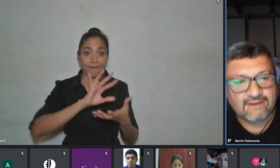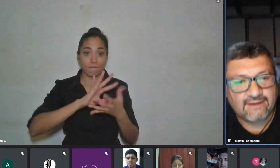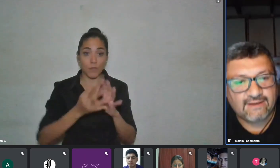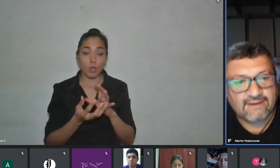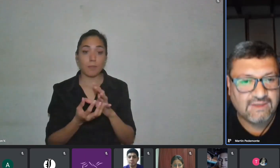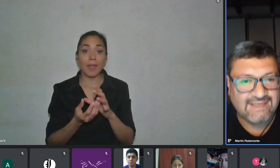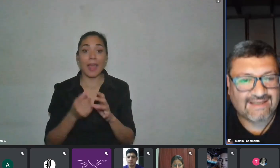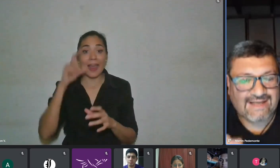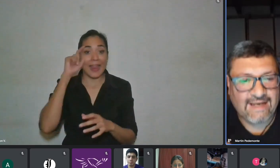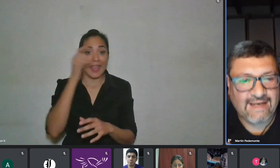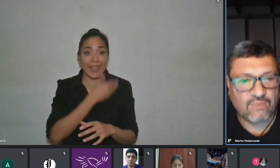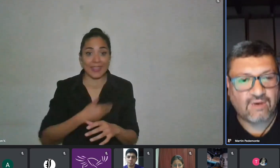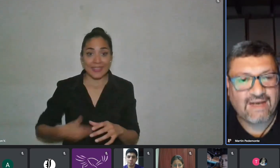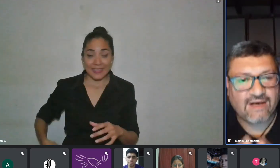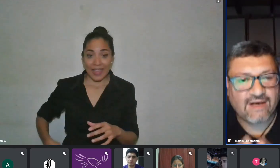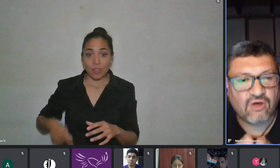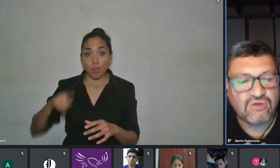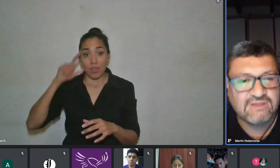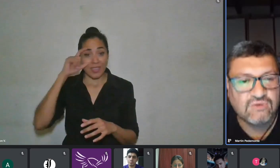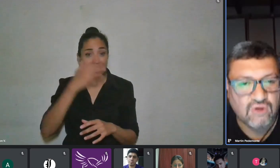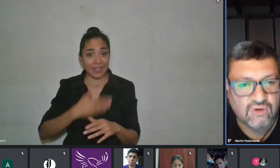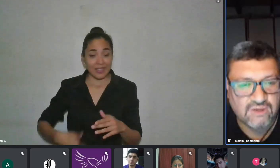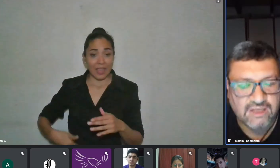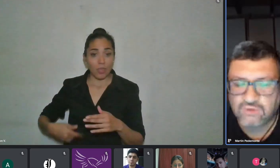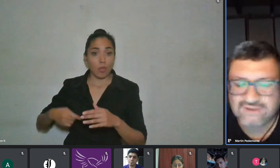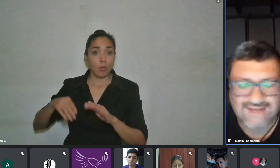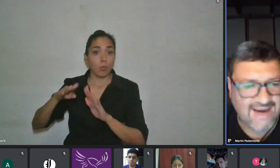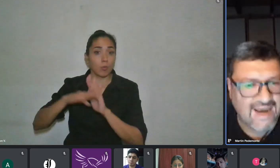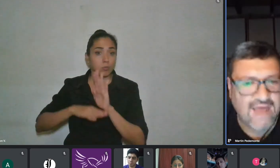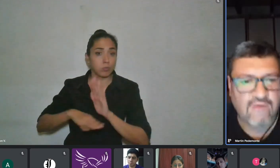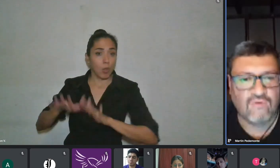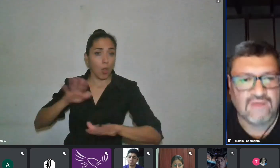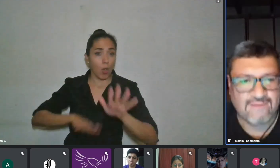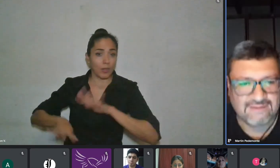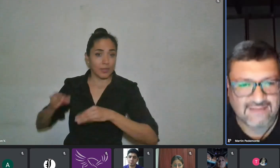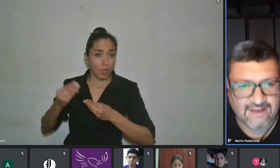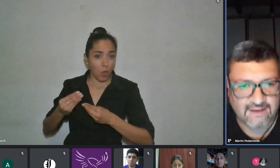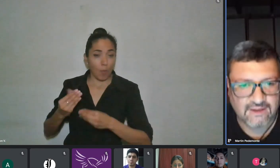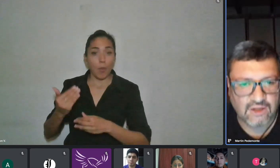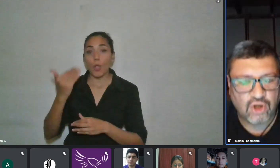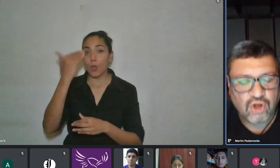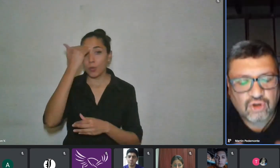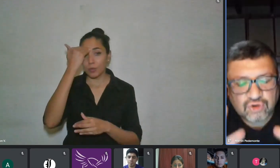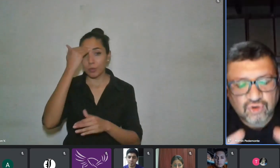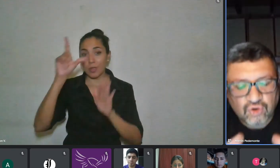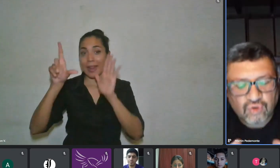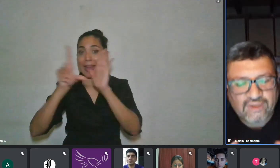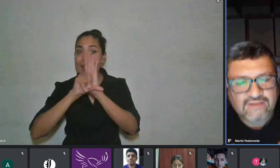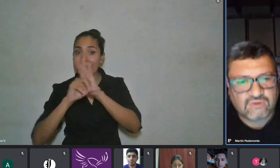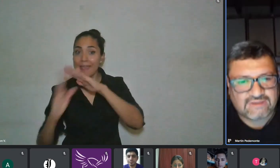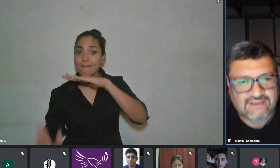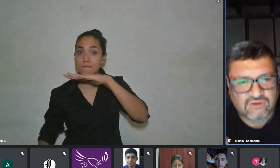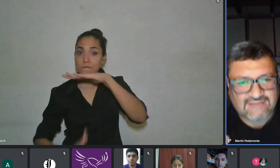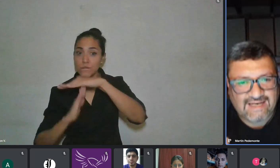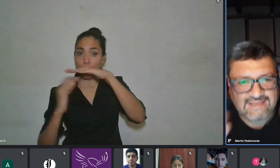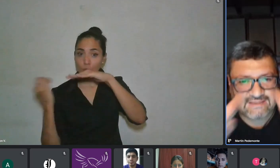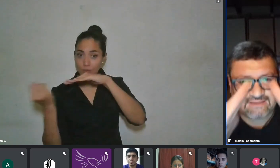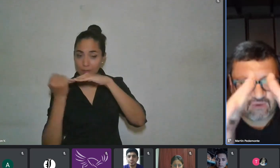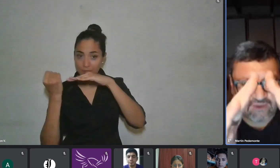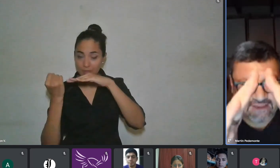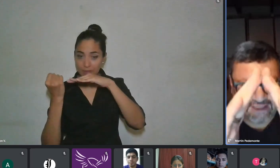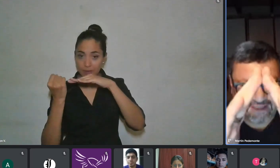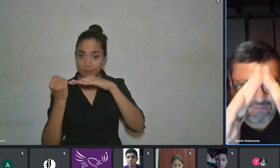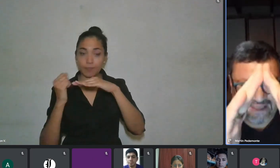está regulado y reglado por la Constitución, es nuestra ley fundamental. Todas nuestras